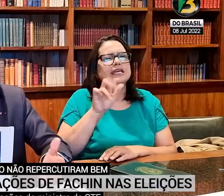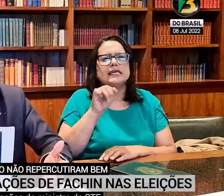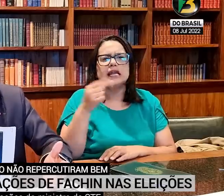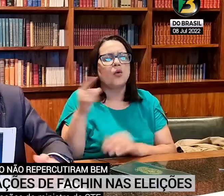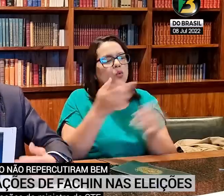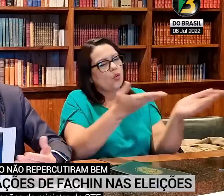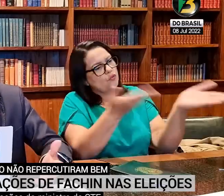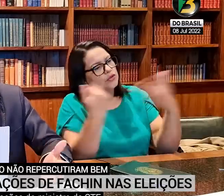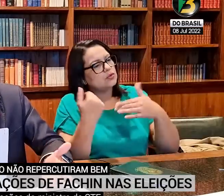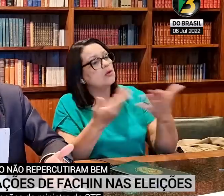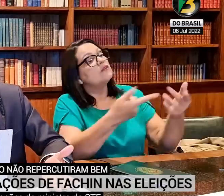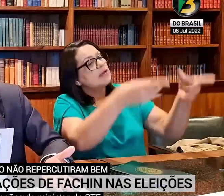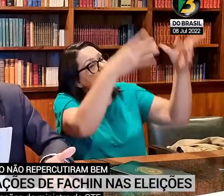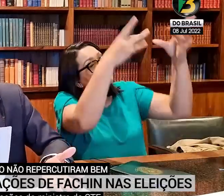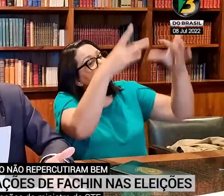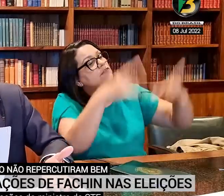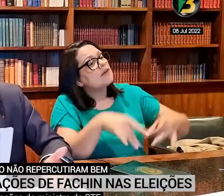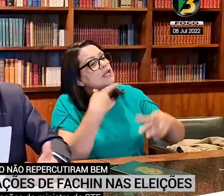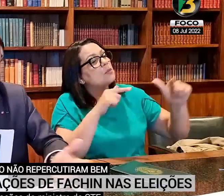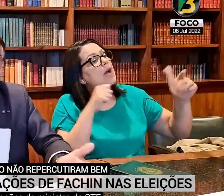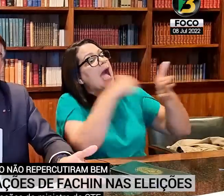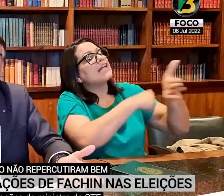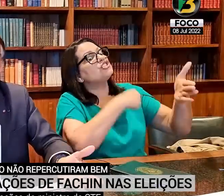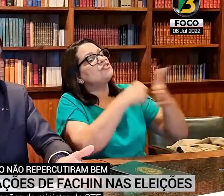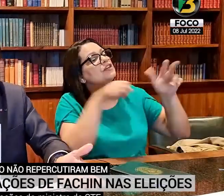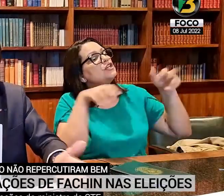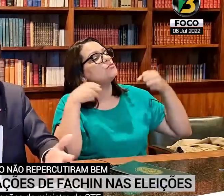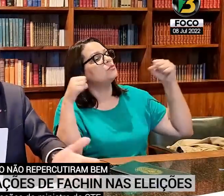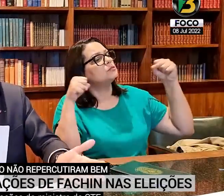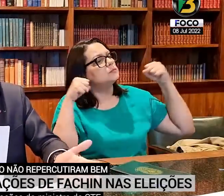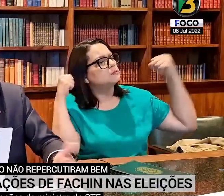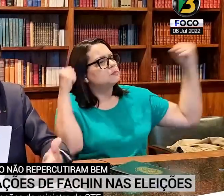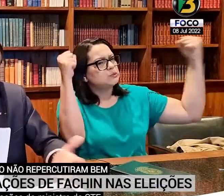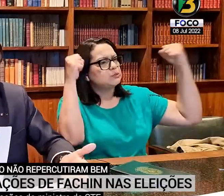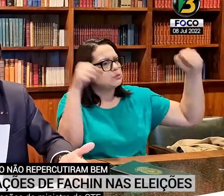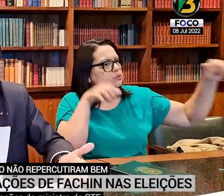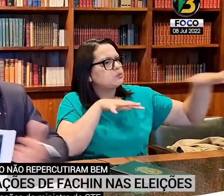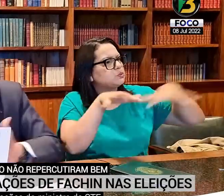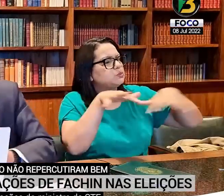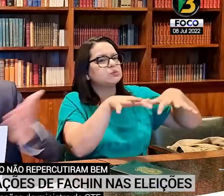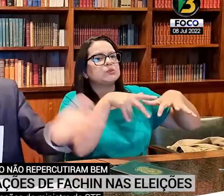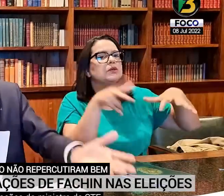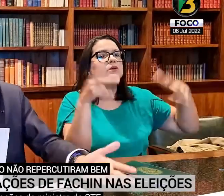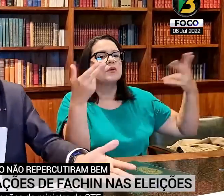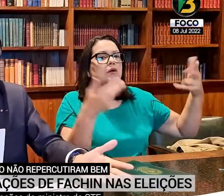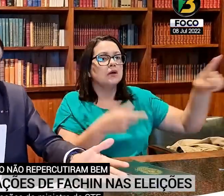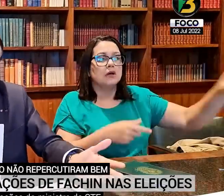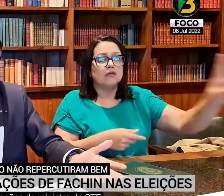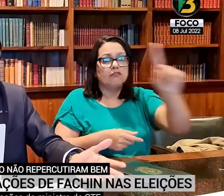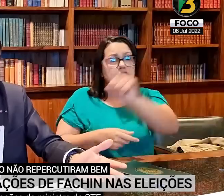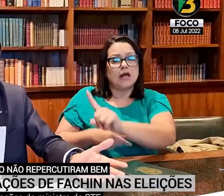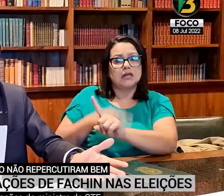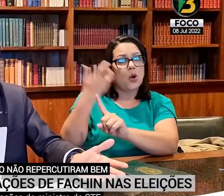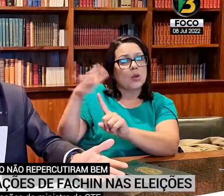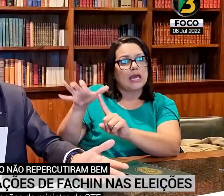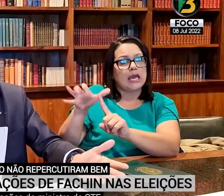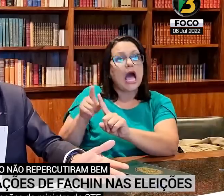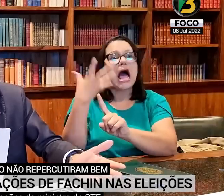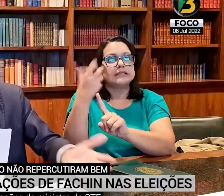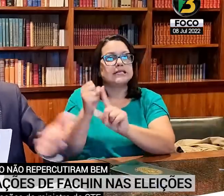a comparecer para falar sobre ativismo judicial e outras coisas que eu vou negar depressão não foram nós vamos fora do Brasil